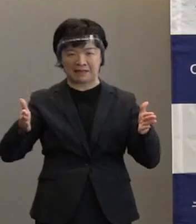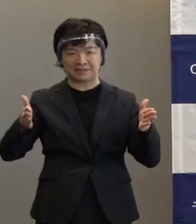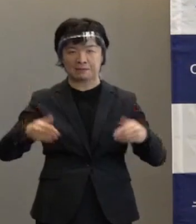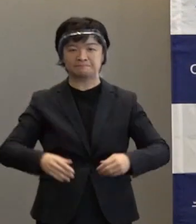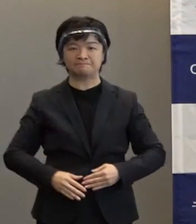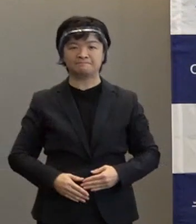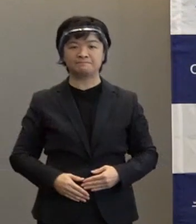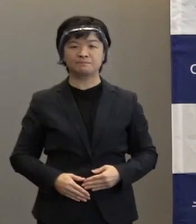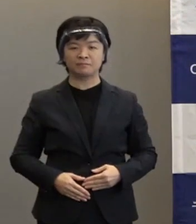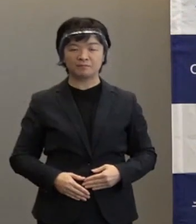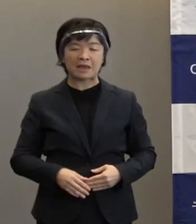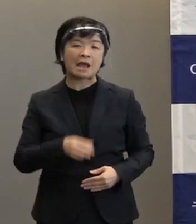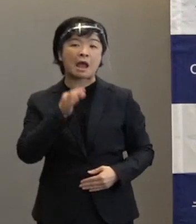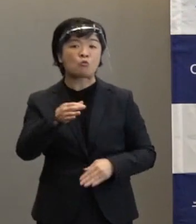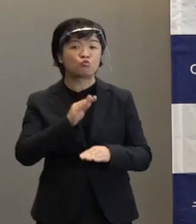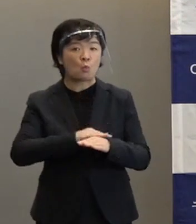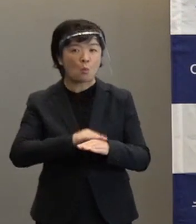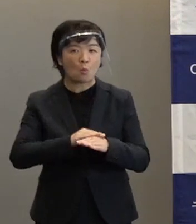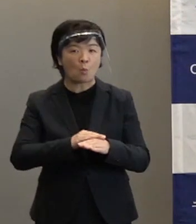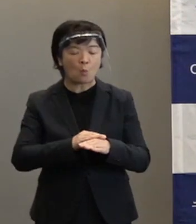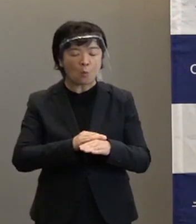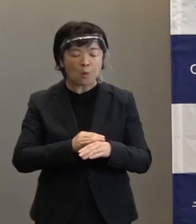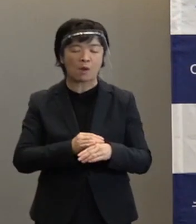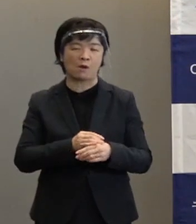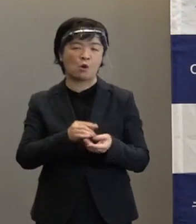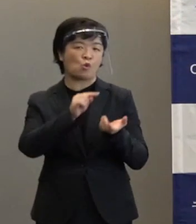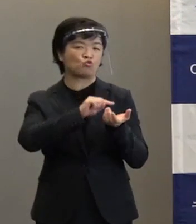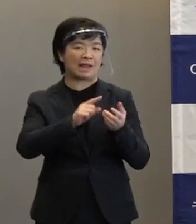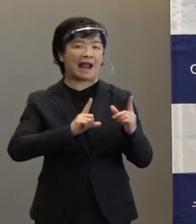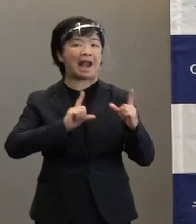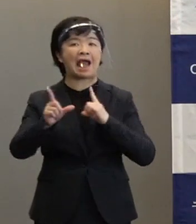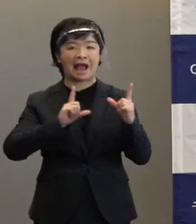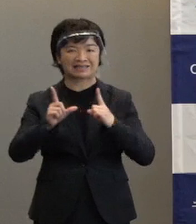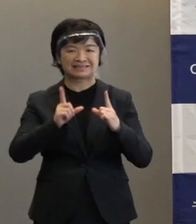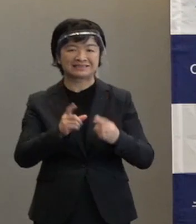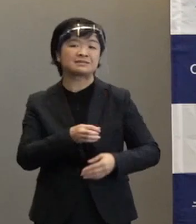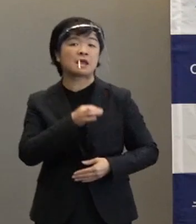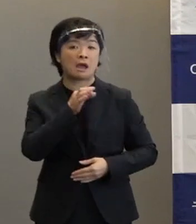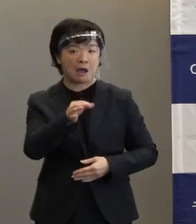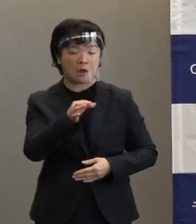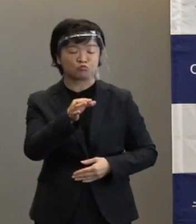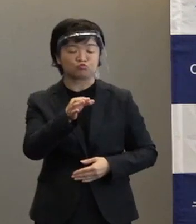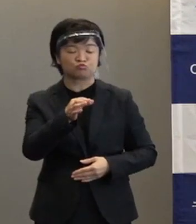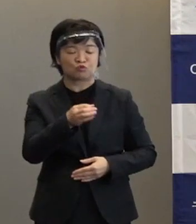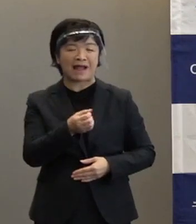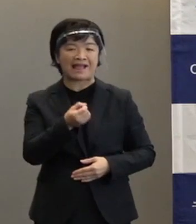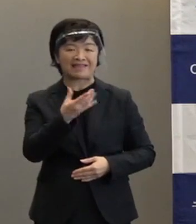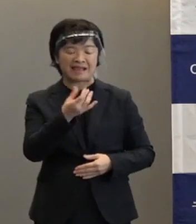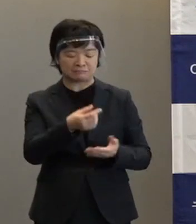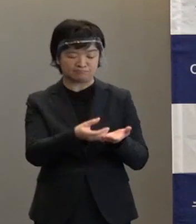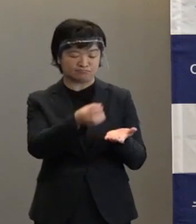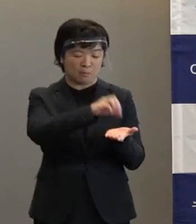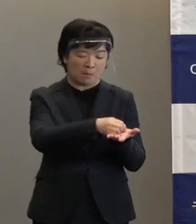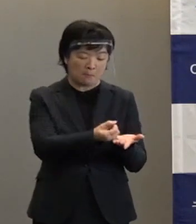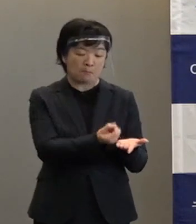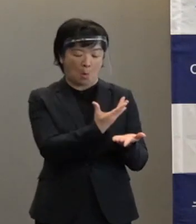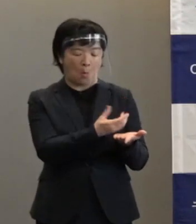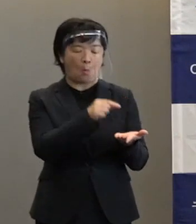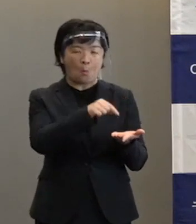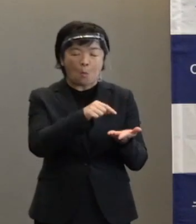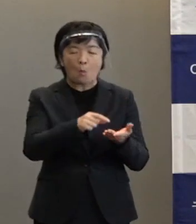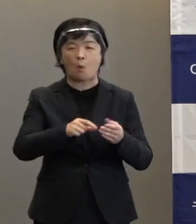。ご購入はスマートフォンアプリ LINE によって行っていただき、電子クーポンで食事券が発行されます